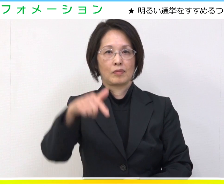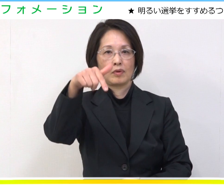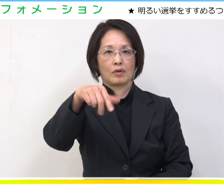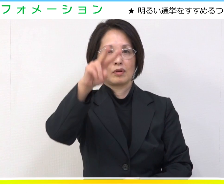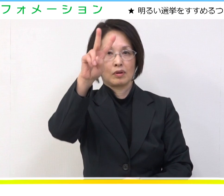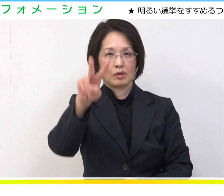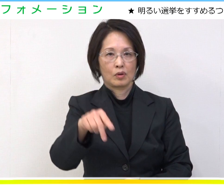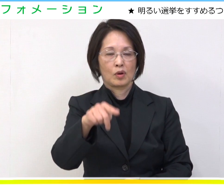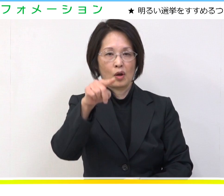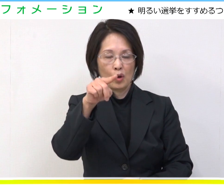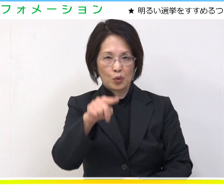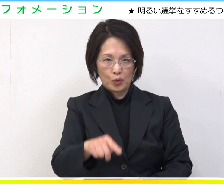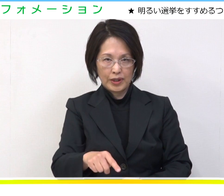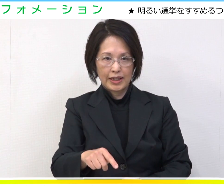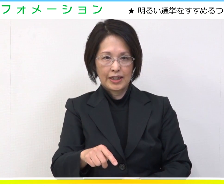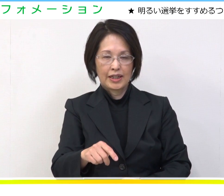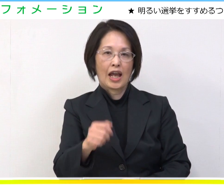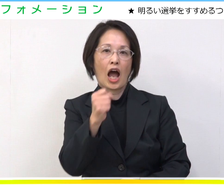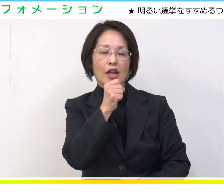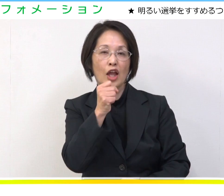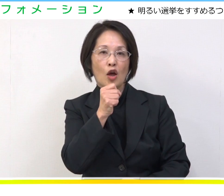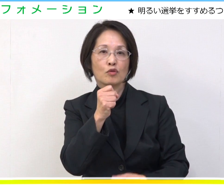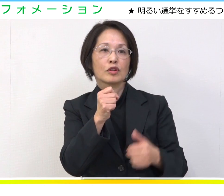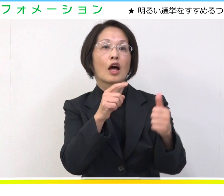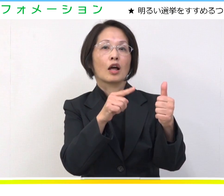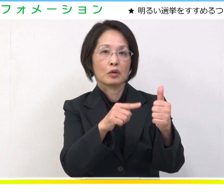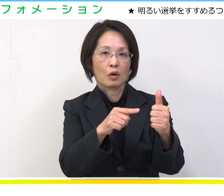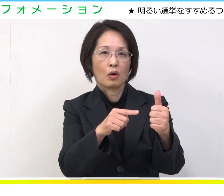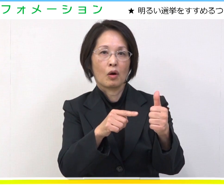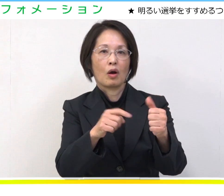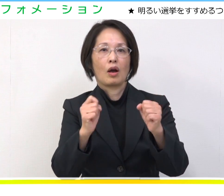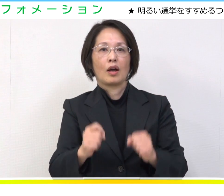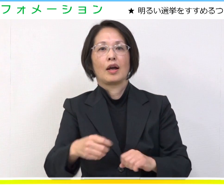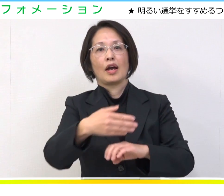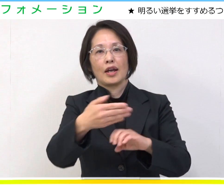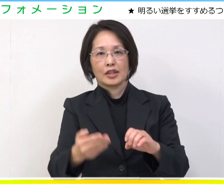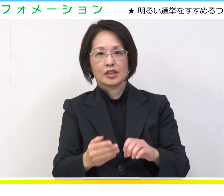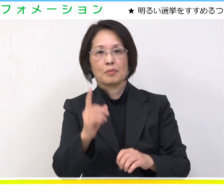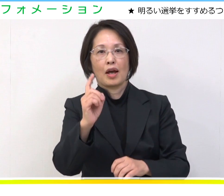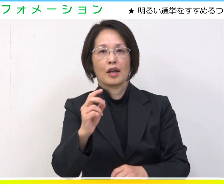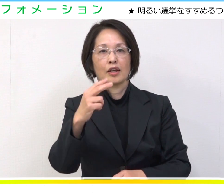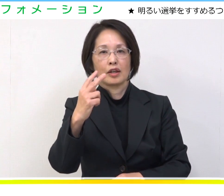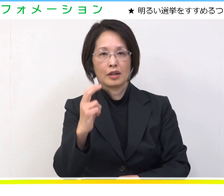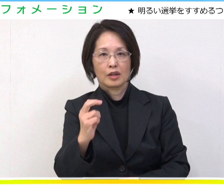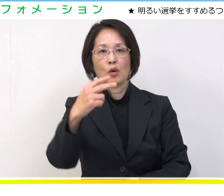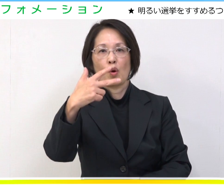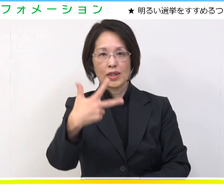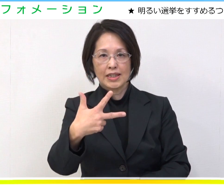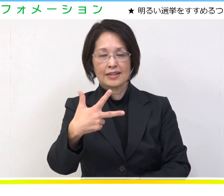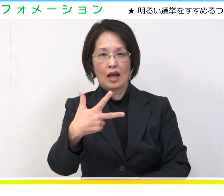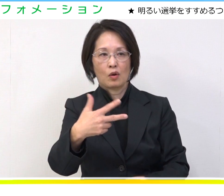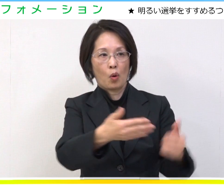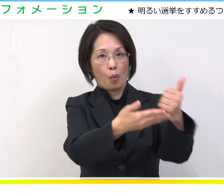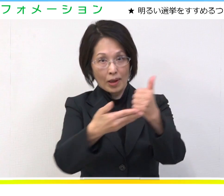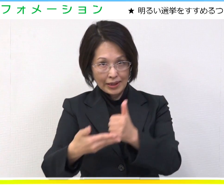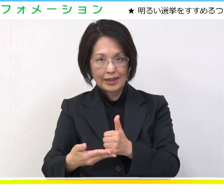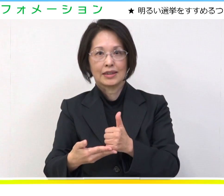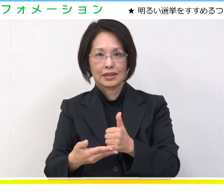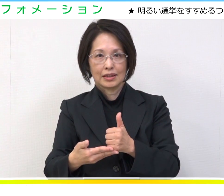フリーアナウンサーの生島ヒロシさんを講師にお招きし選挙の大切さを